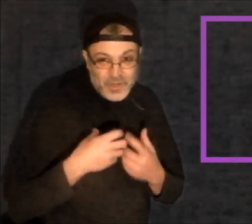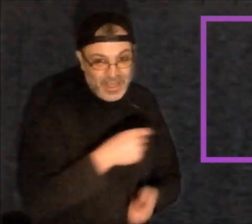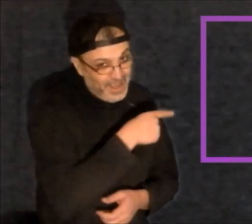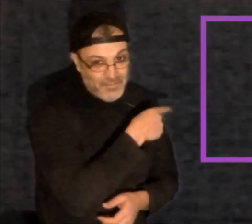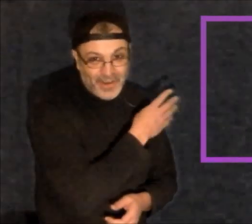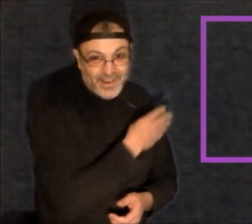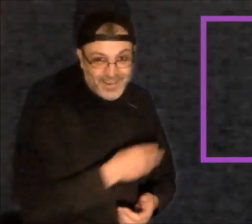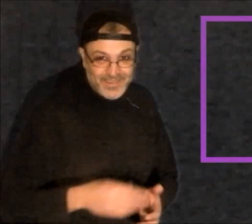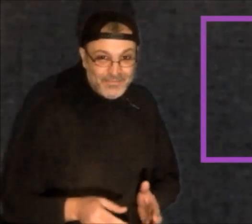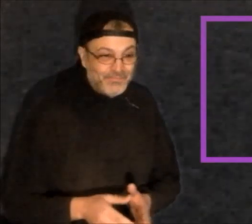إلى روجي حمرة،